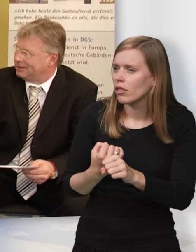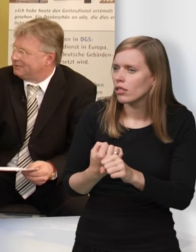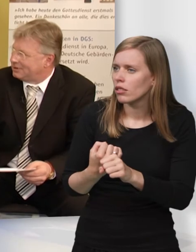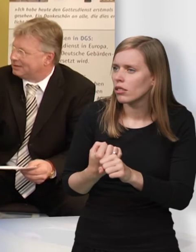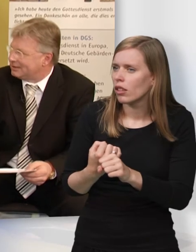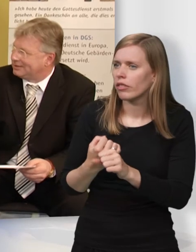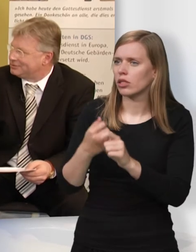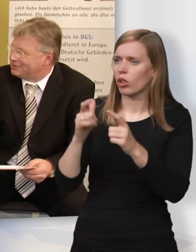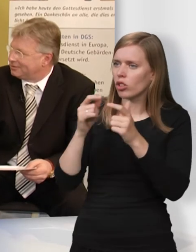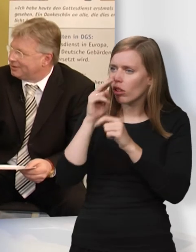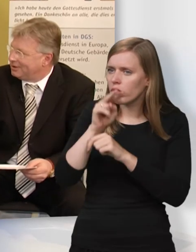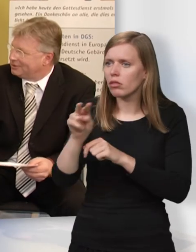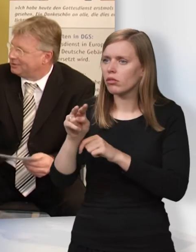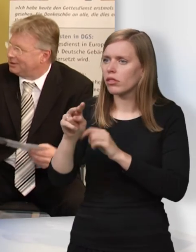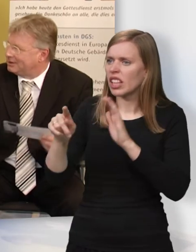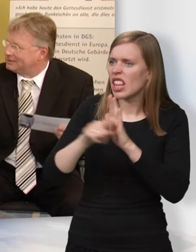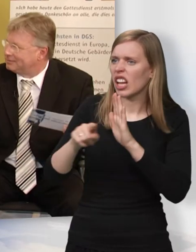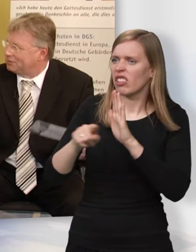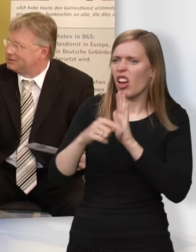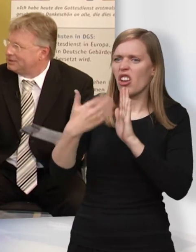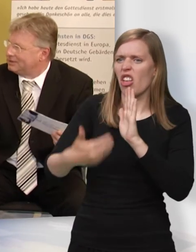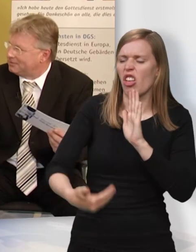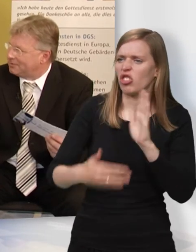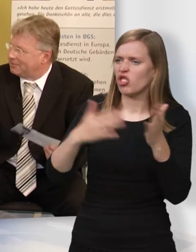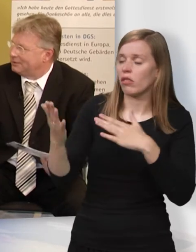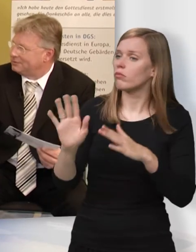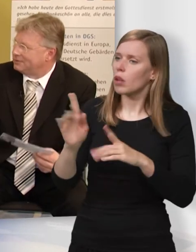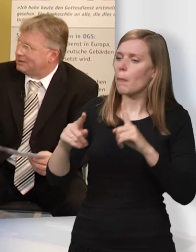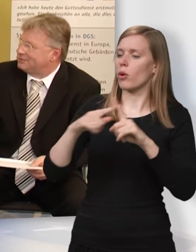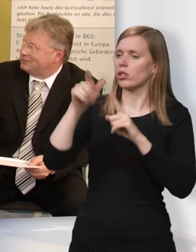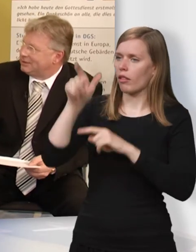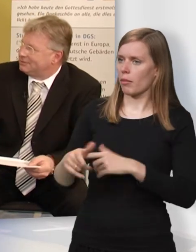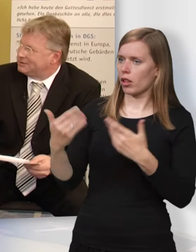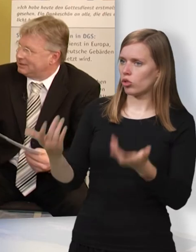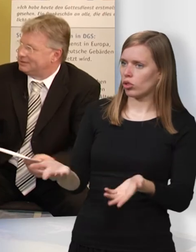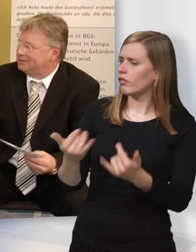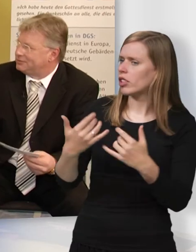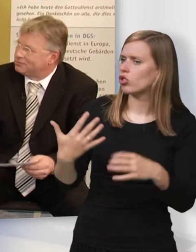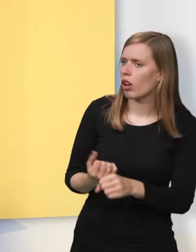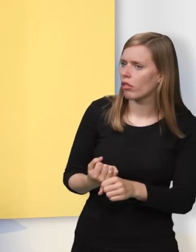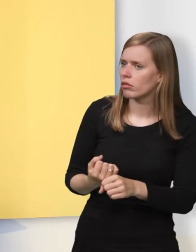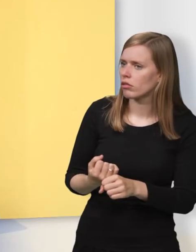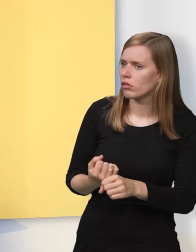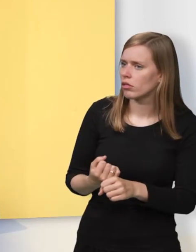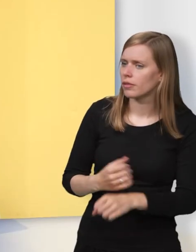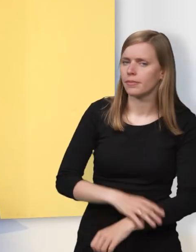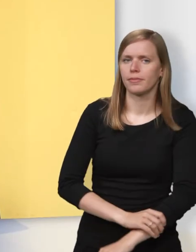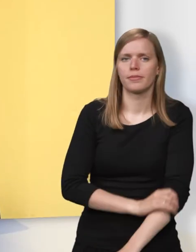für Negativschlagzeilen zu sorgen, sondern als positiver Mensch dazustehen und sich das auch zu